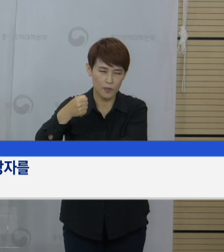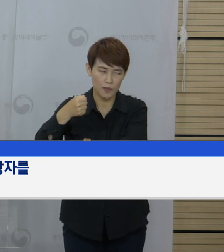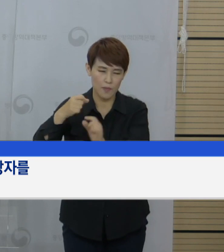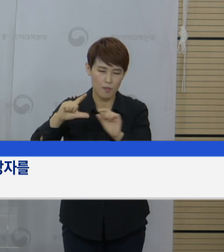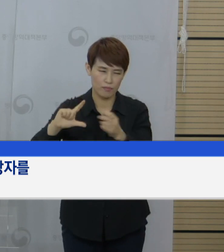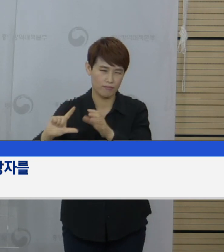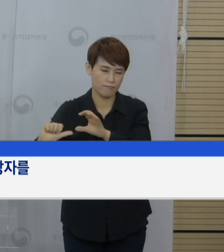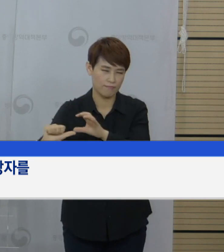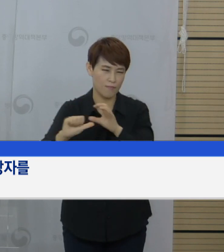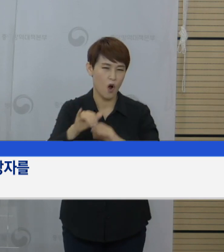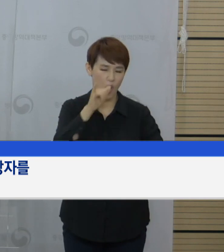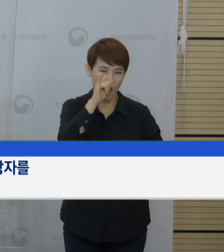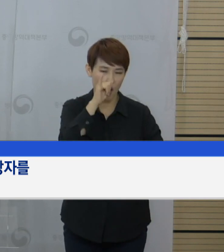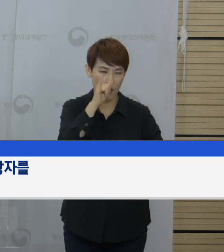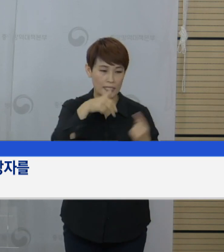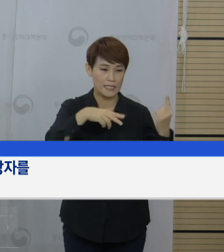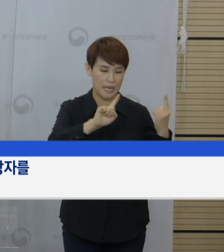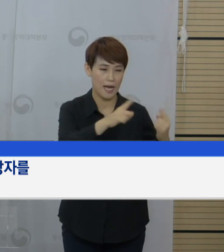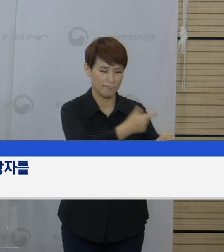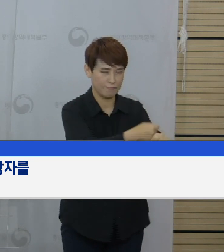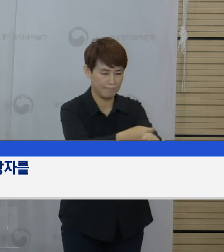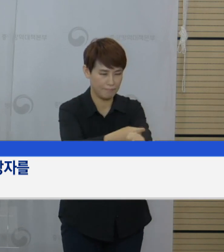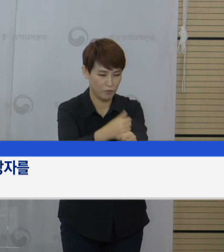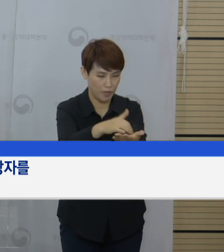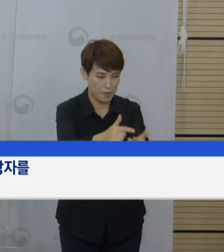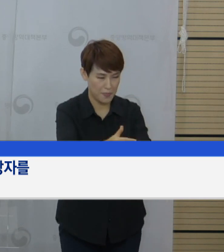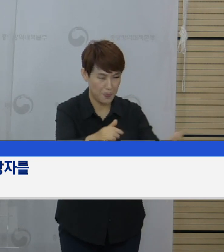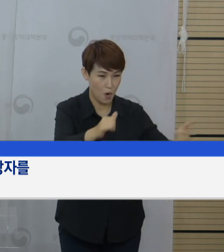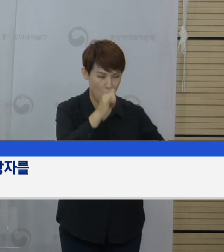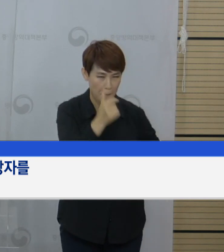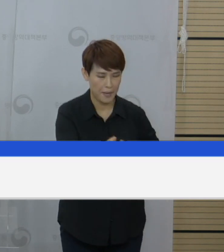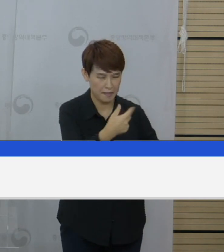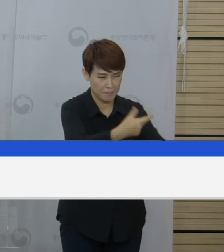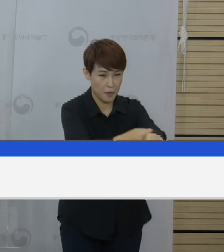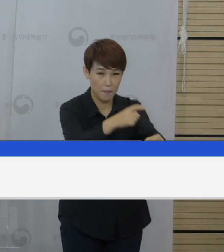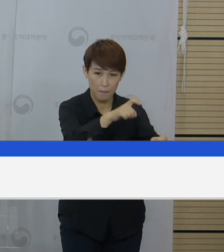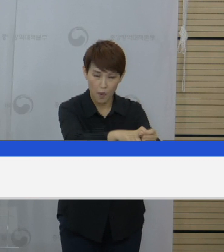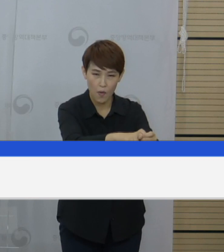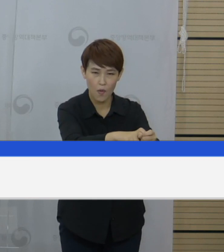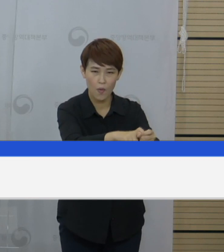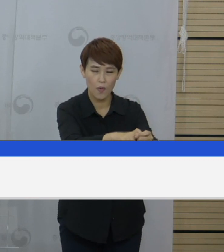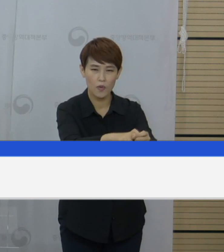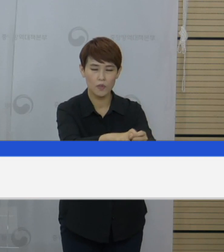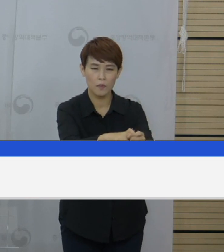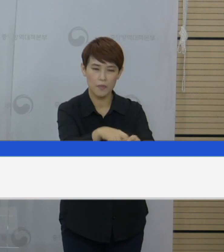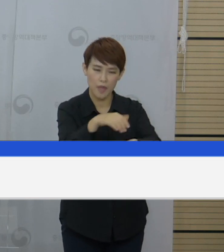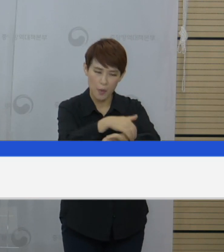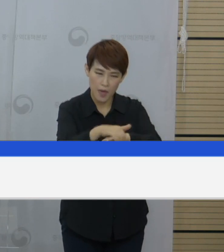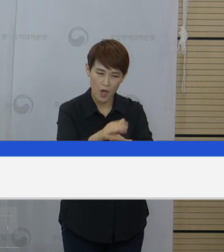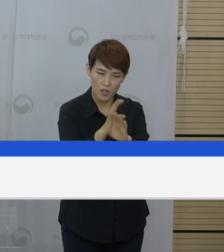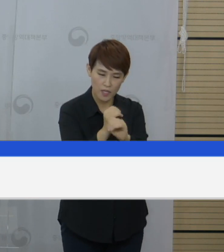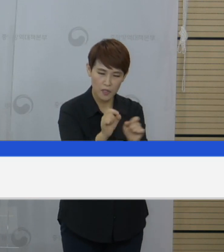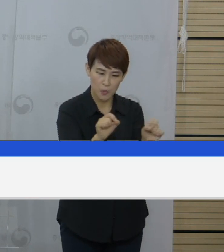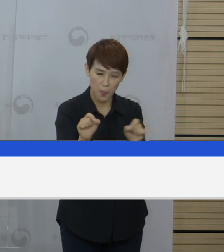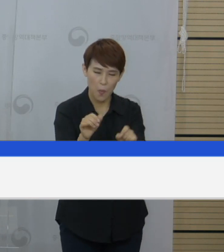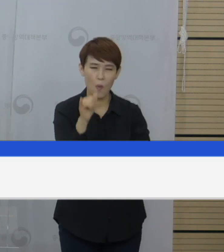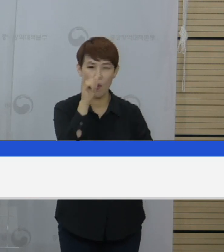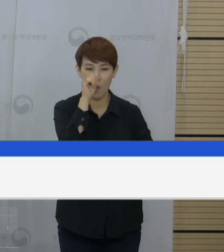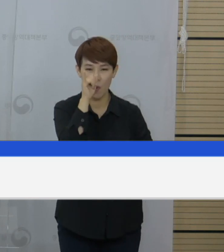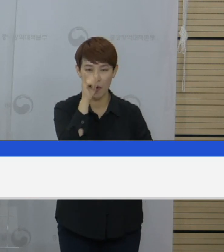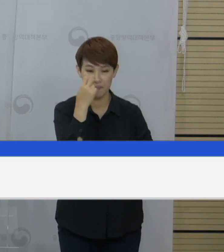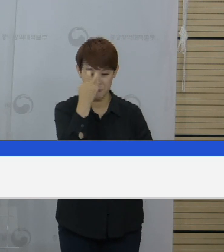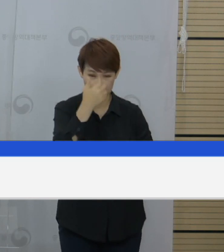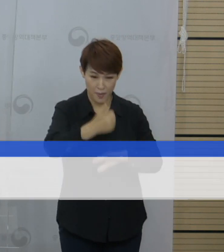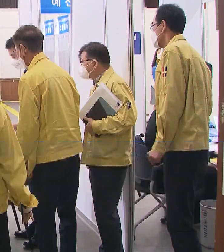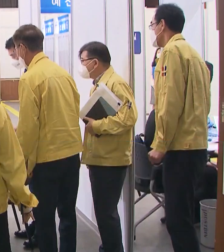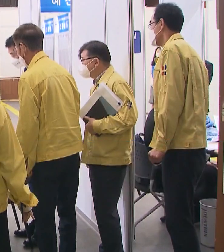접종 대상자를 확대하고 보다 신속하게 접종을 하기 위해서 일부 접종 일정을 조정하는 방안은 검토해서 별도로 말씀을 드릴